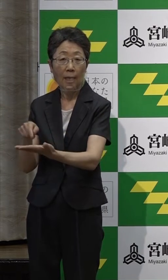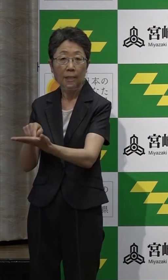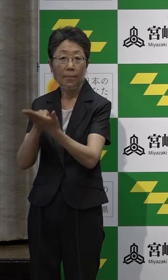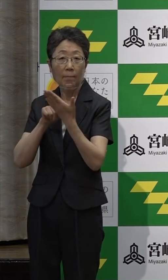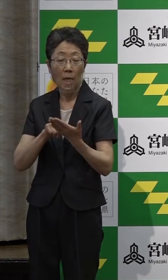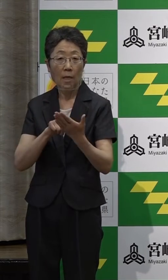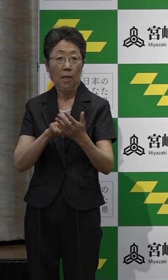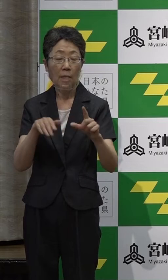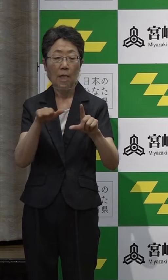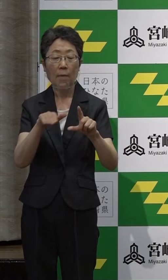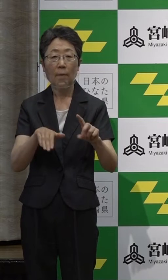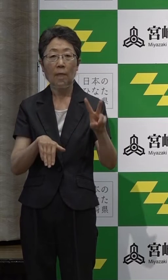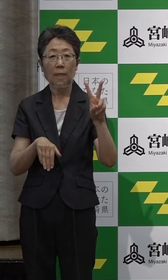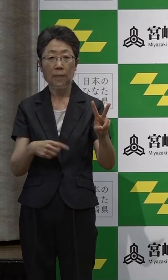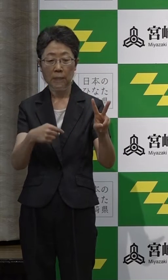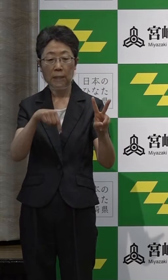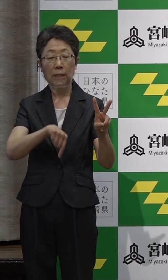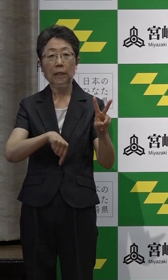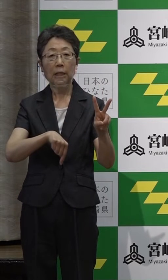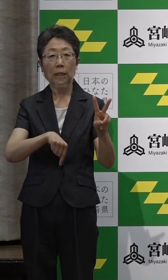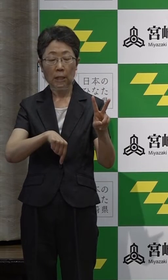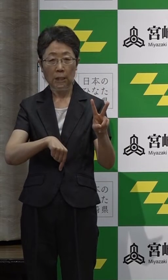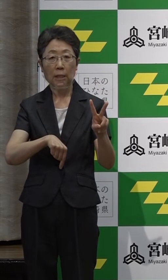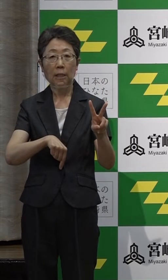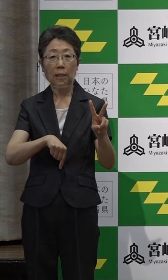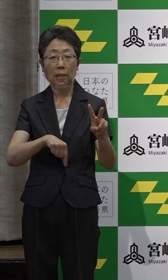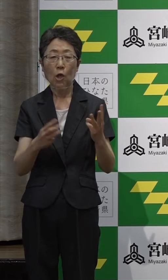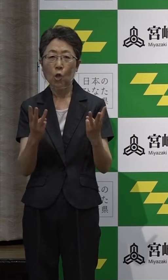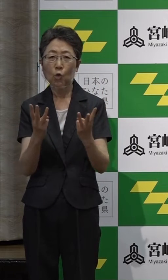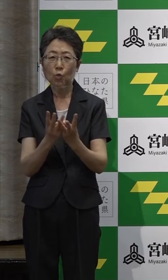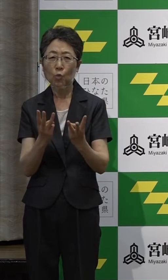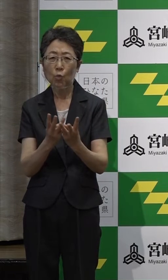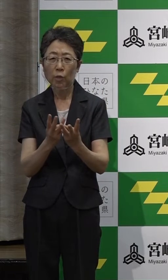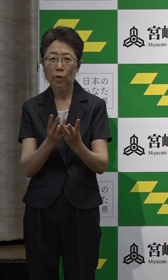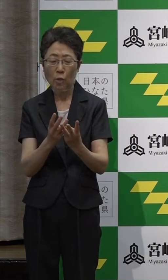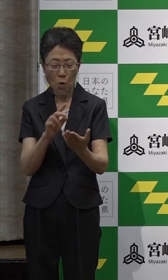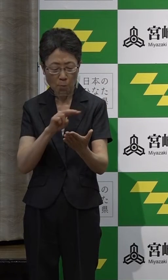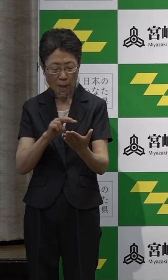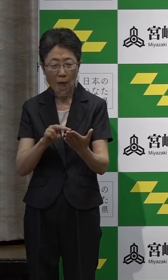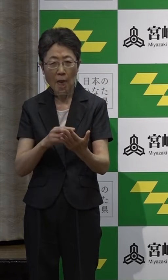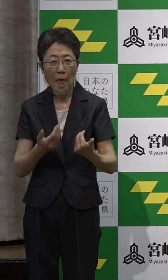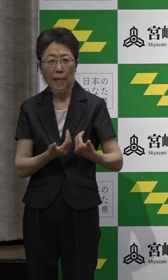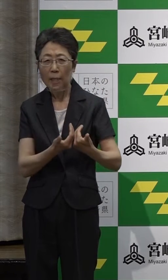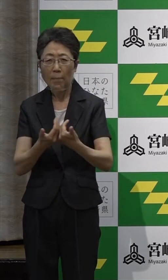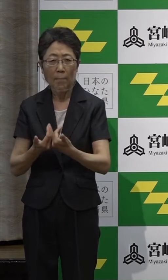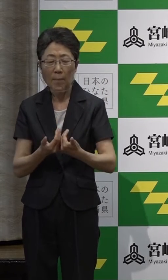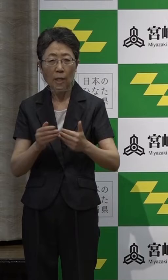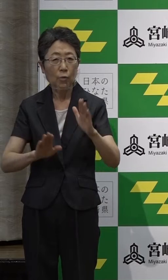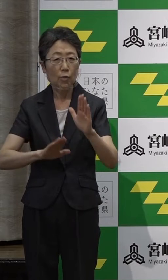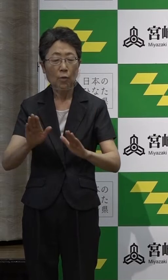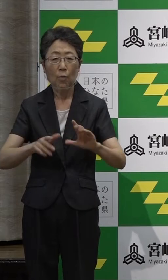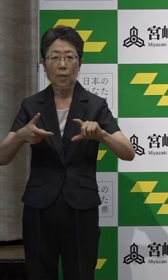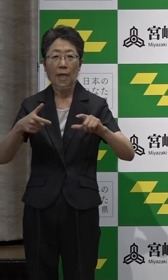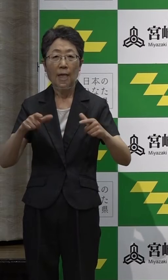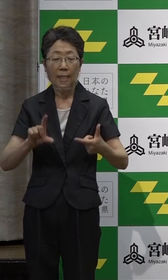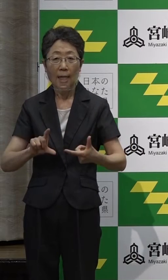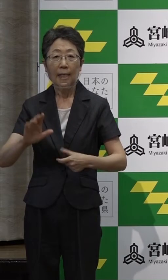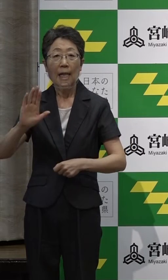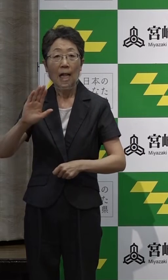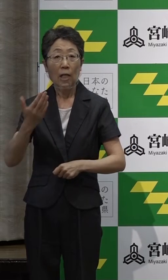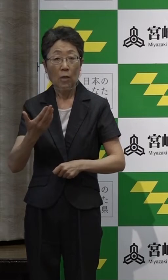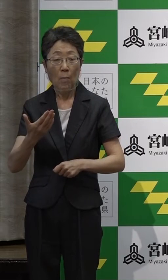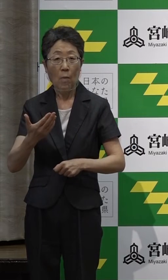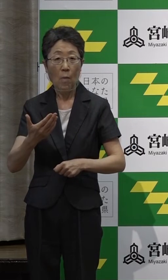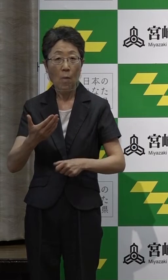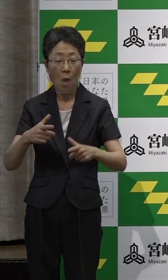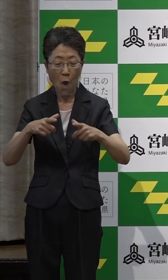して、医療提供体制についても数字の上で逼迫ということではありませんが、これだけ全体の感染者数